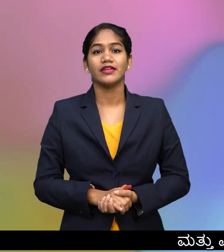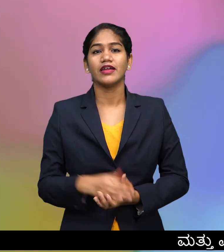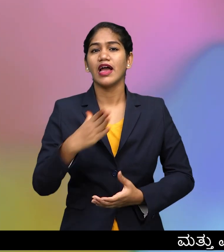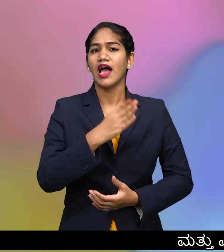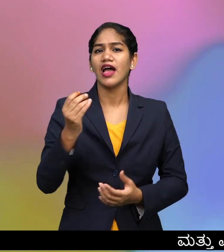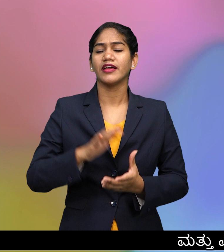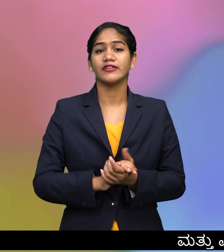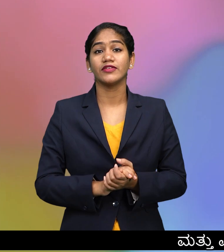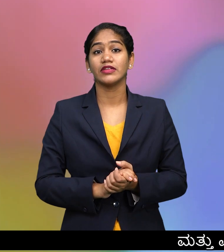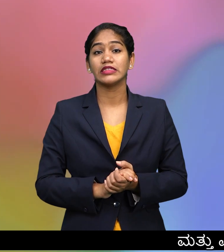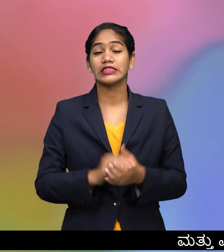ಮತ್ತು ಮಿಶ್ರ ನರಕೋಶವು